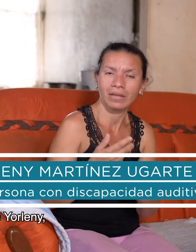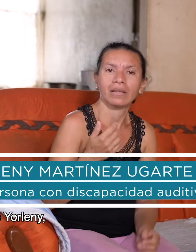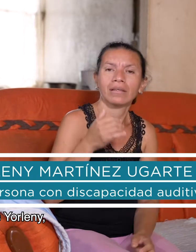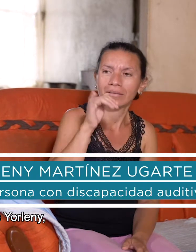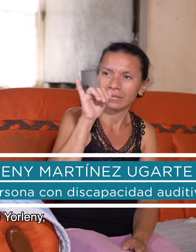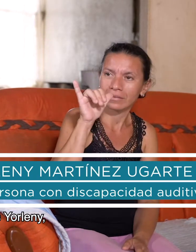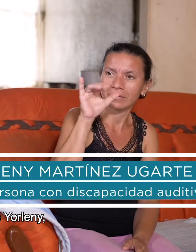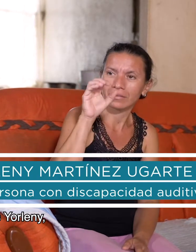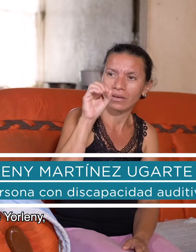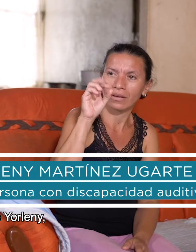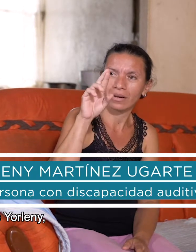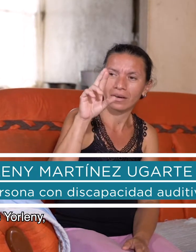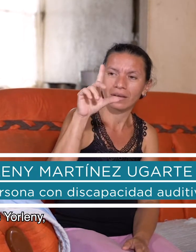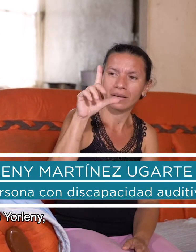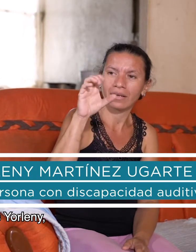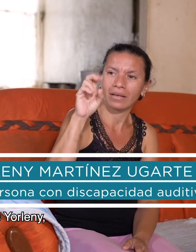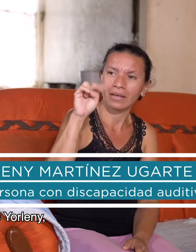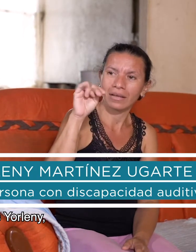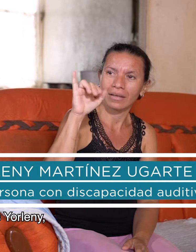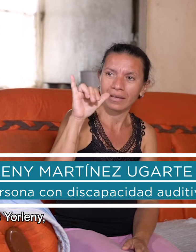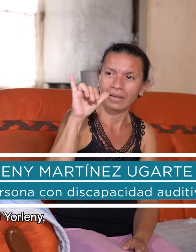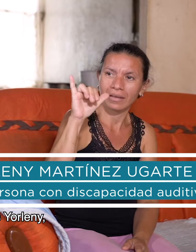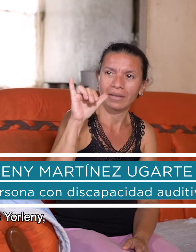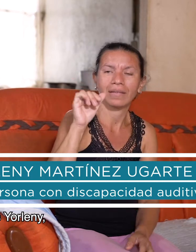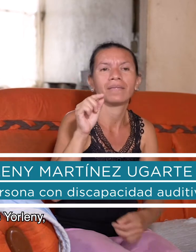Mi nombre es Yorleni.